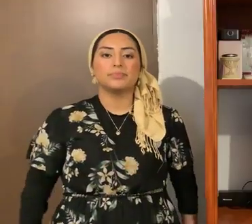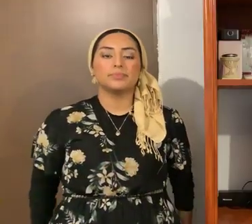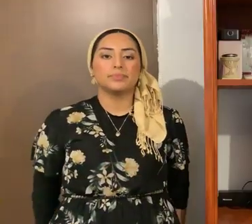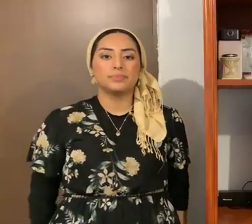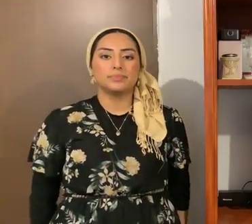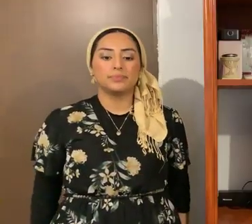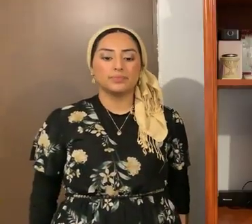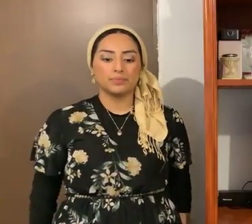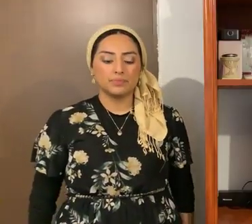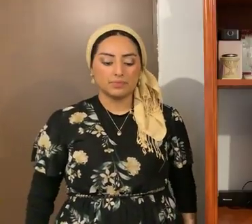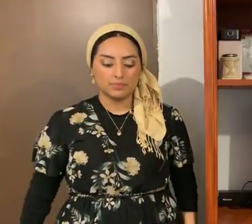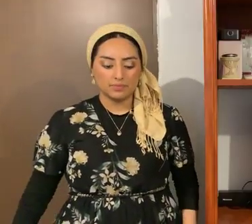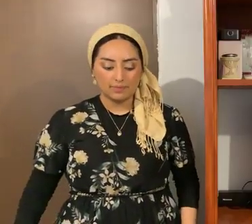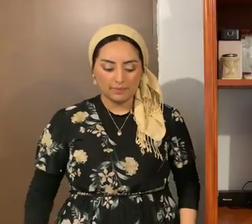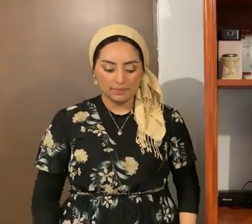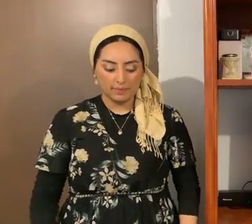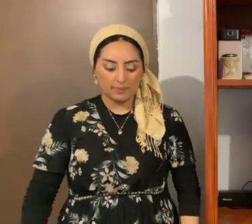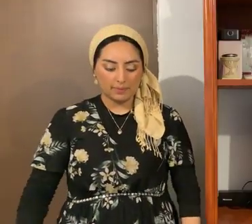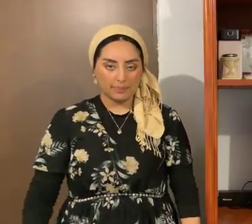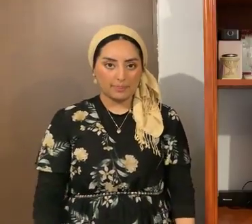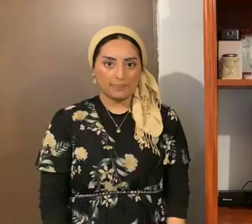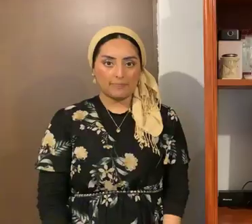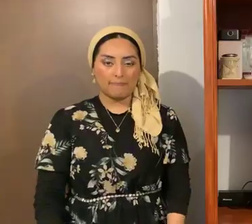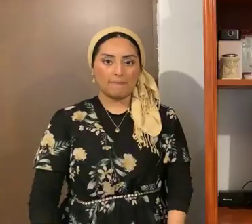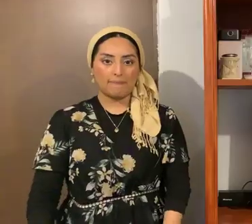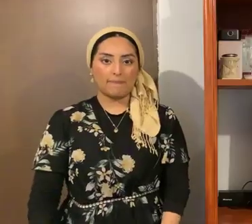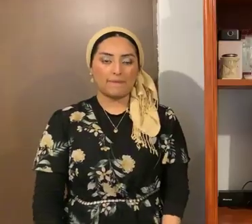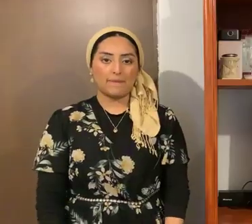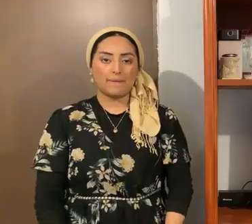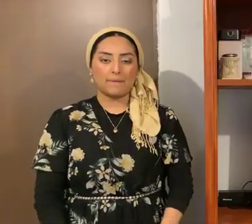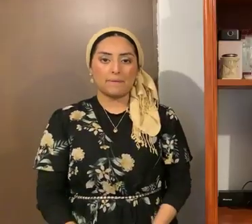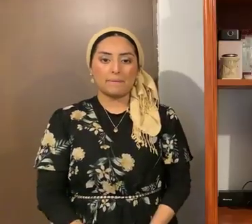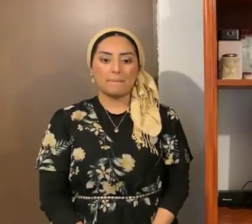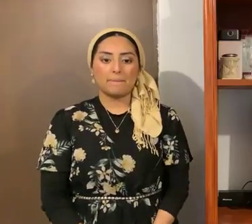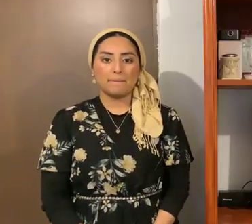El que quiera vivir piadosamente padecerá